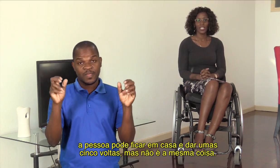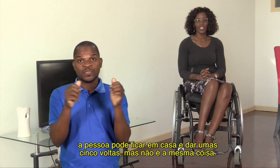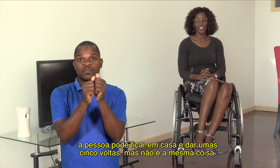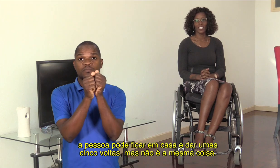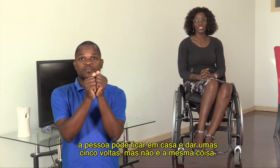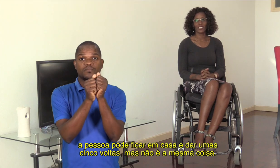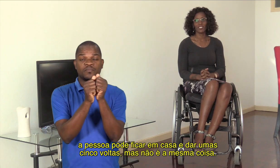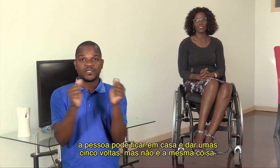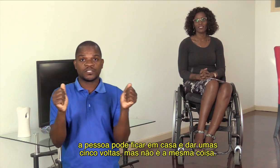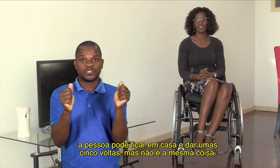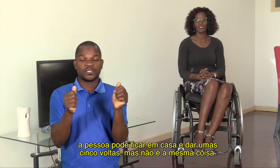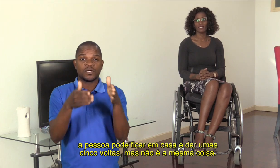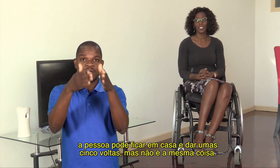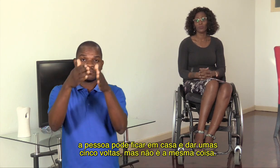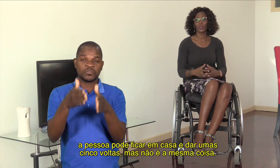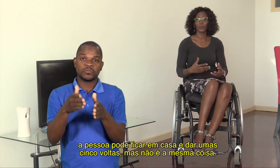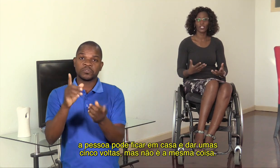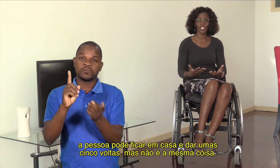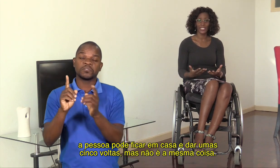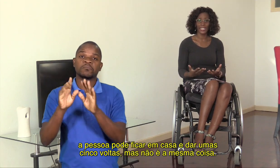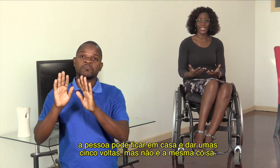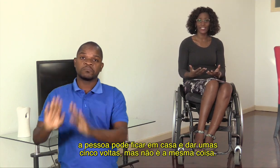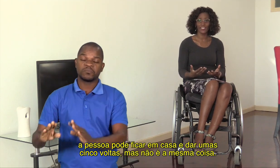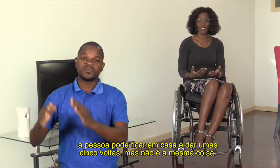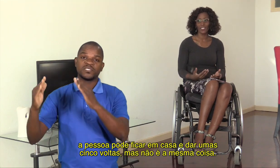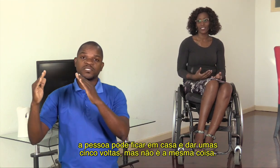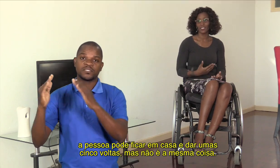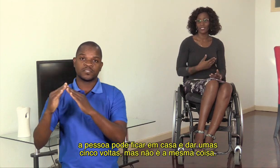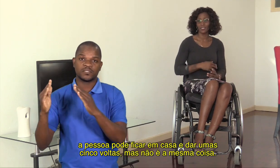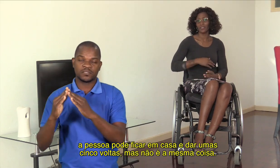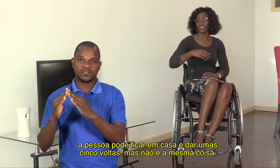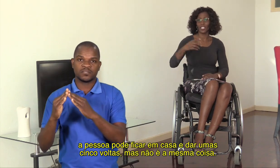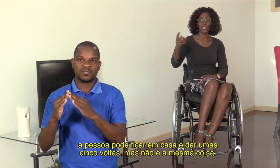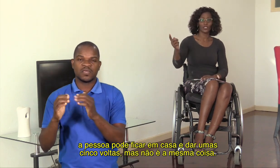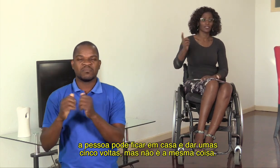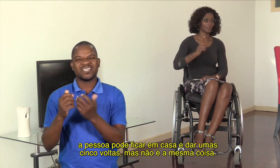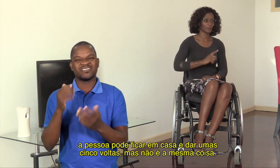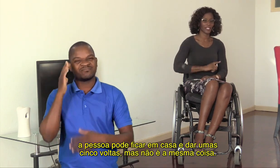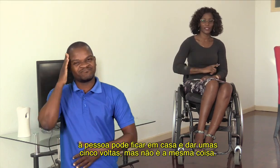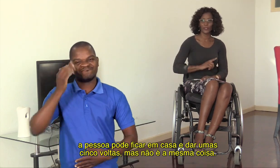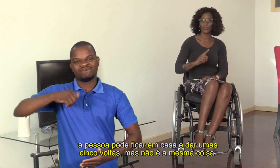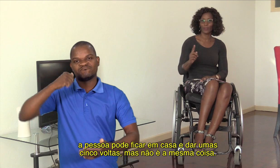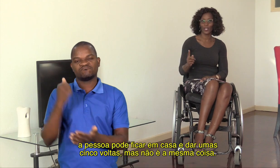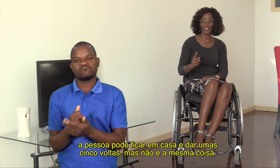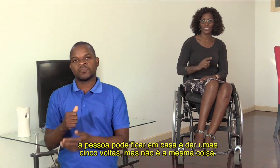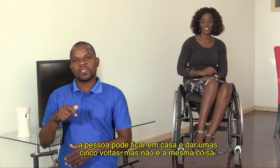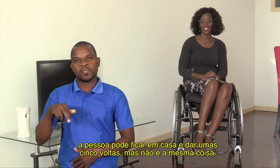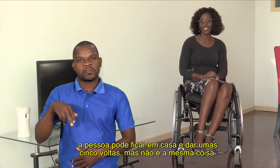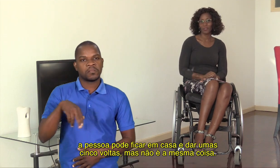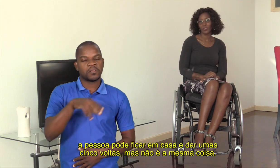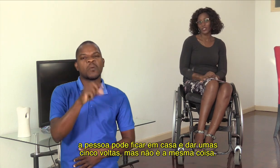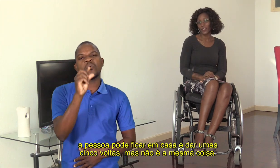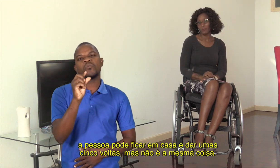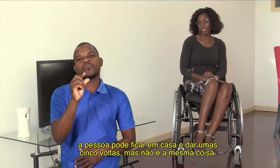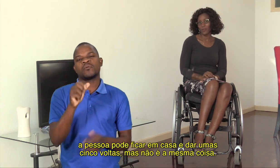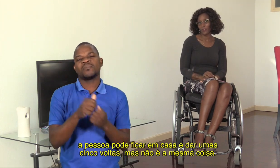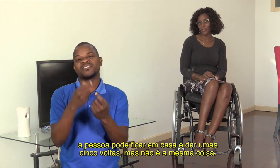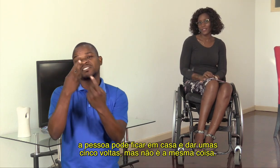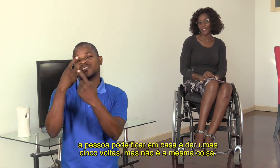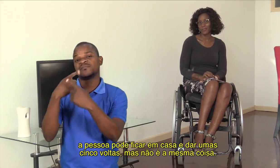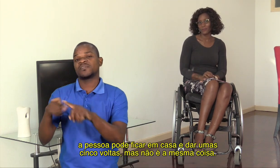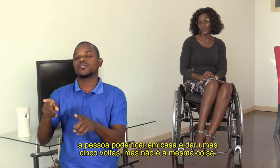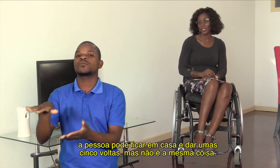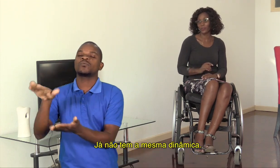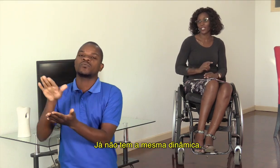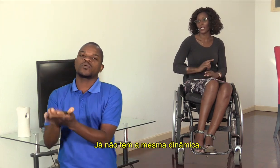mas a pessoa pode estar em casa e dar umas 5 voltas mas não é a mesma